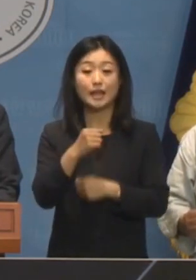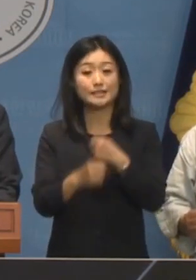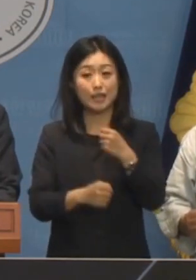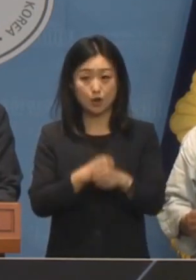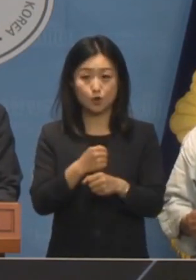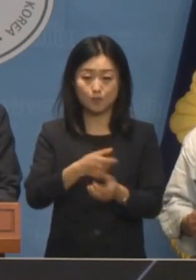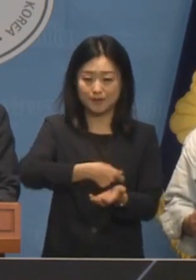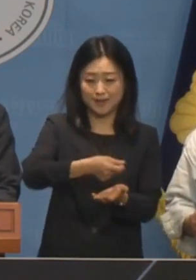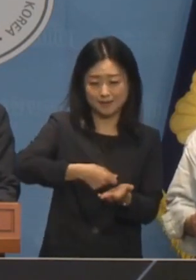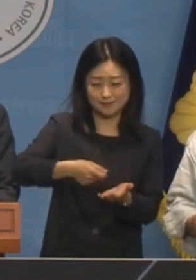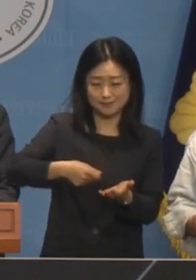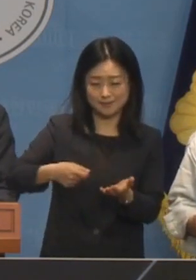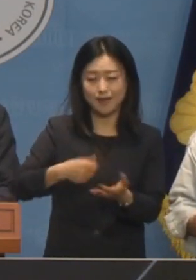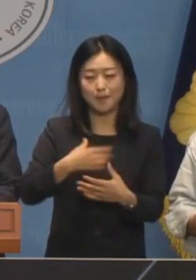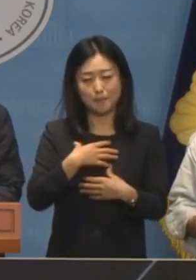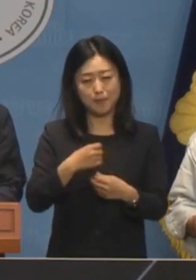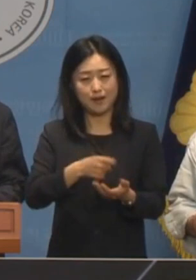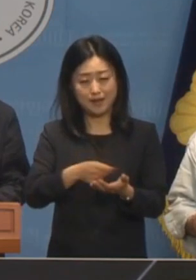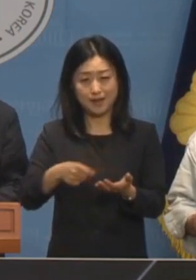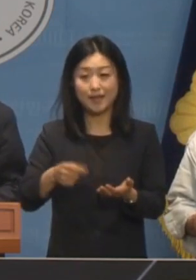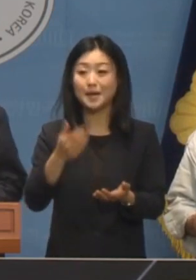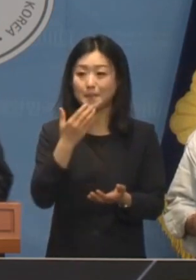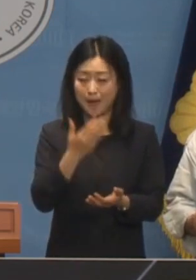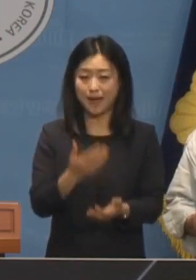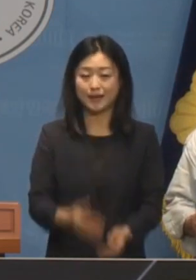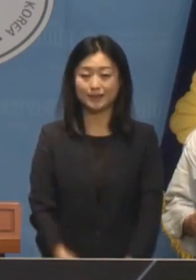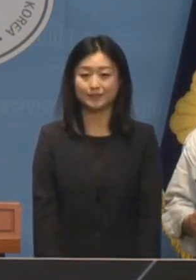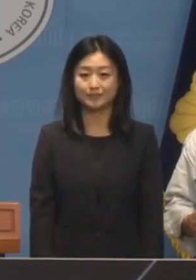글을 쓸 수 있는 날이 올 것입니다. 이상입니다.